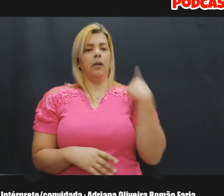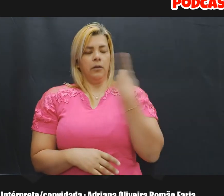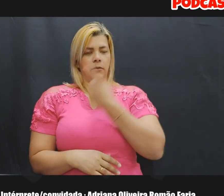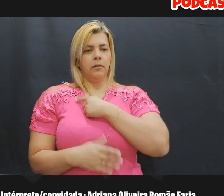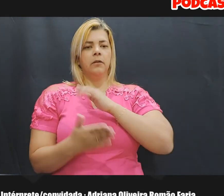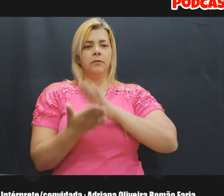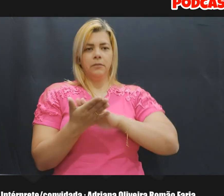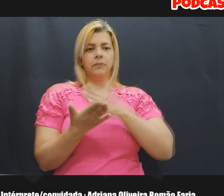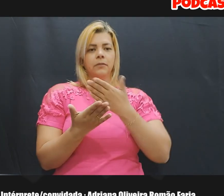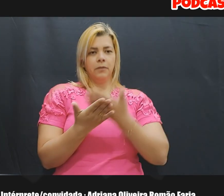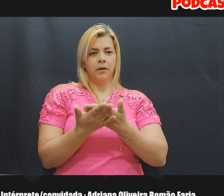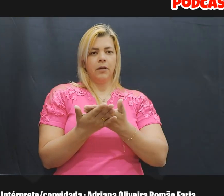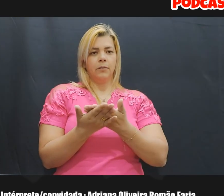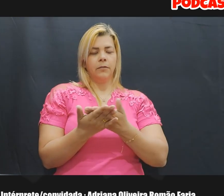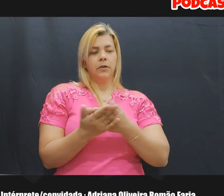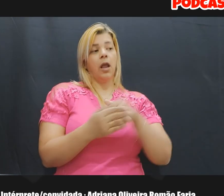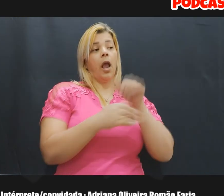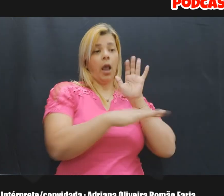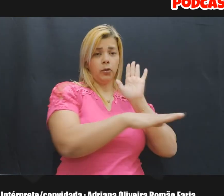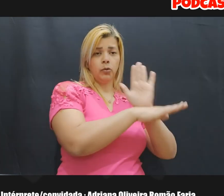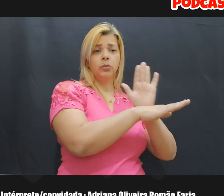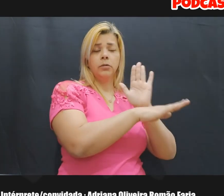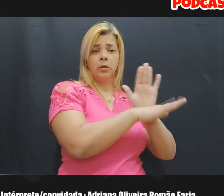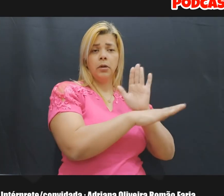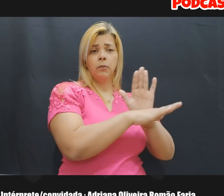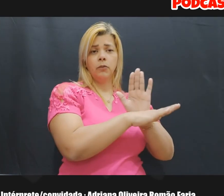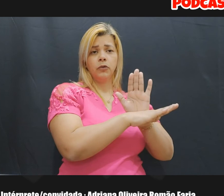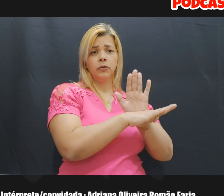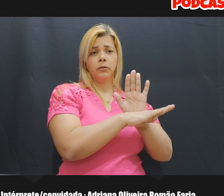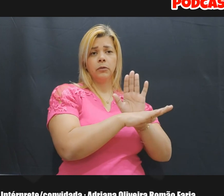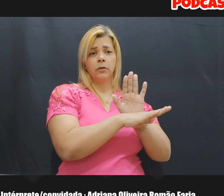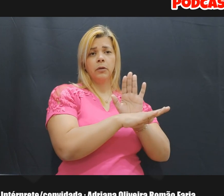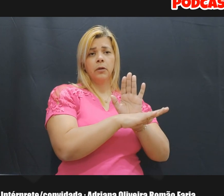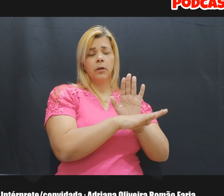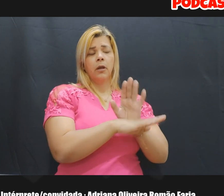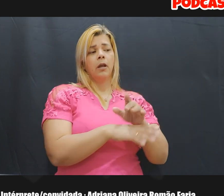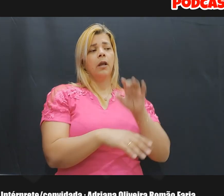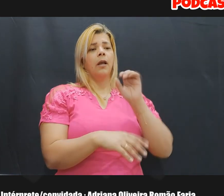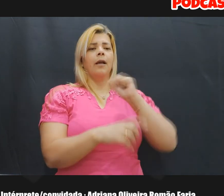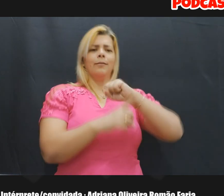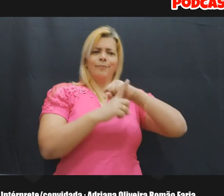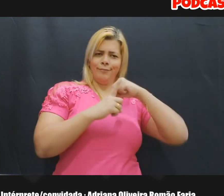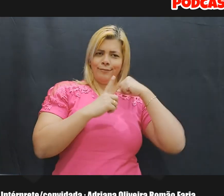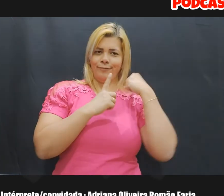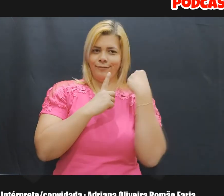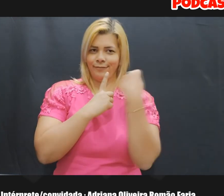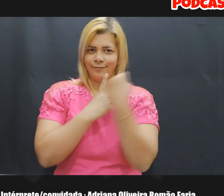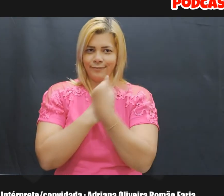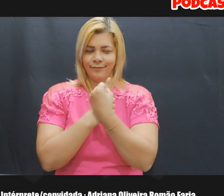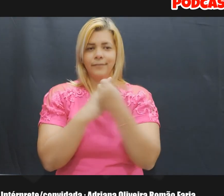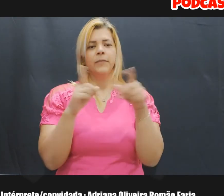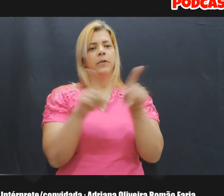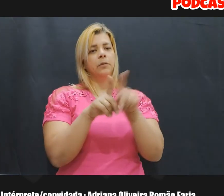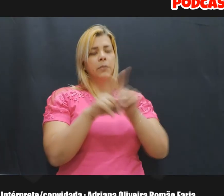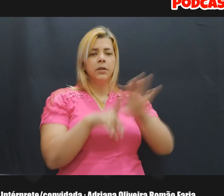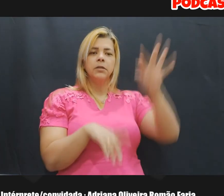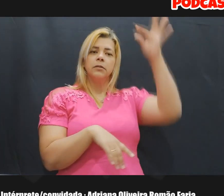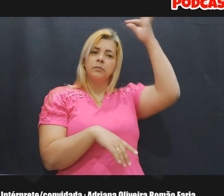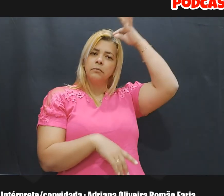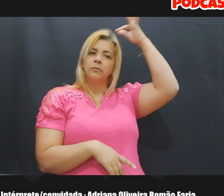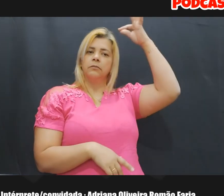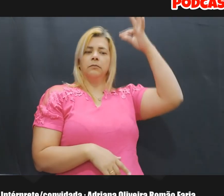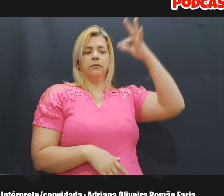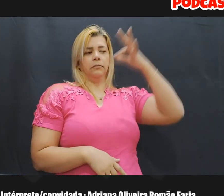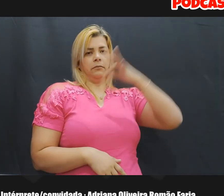intérpretes, damos assistência social para os surdos e também espiritual. E isso é muito importante